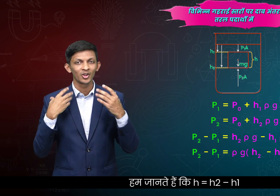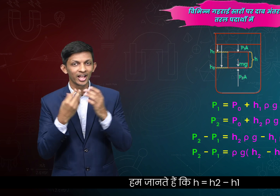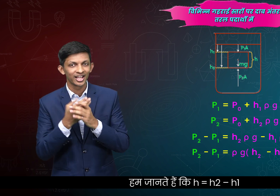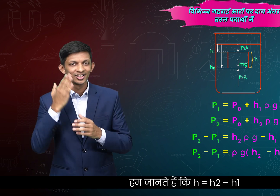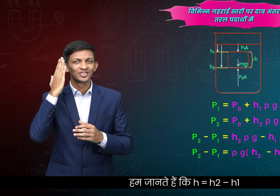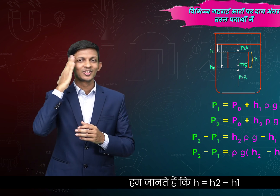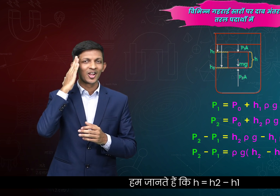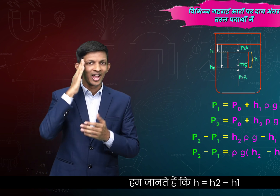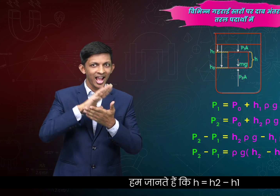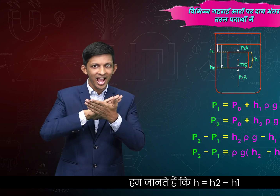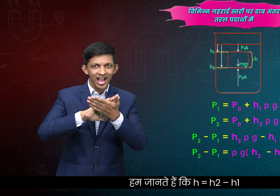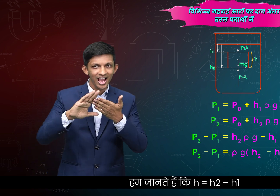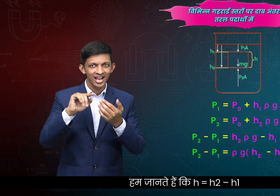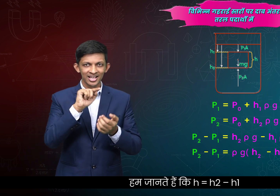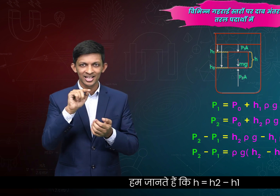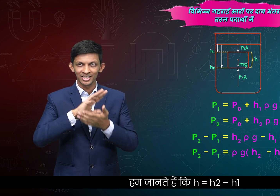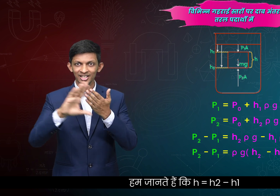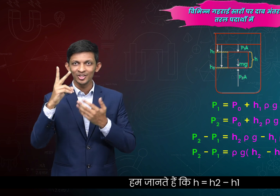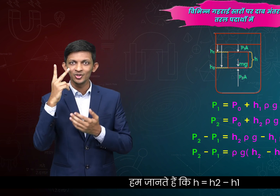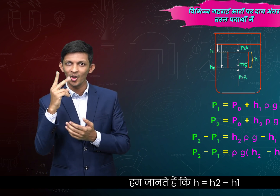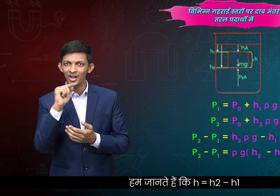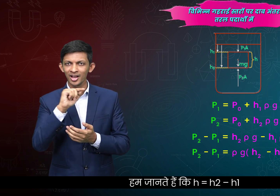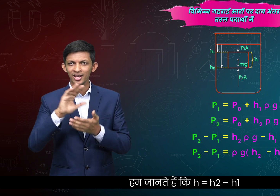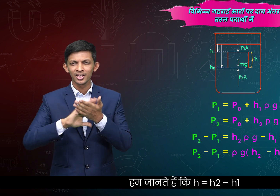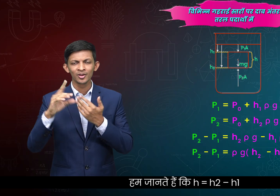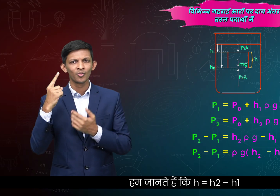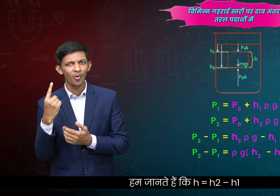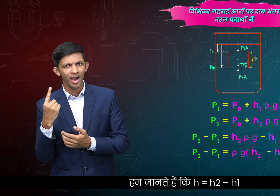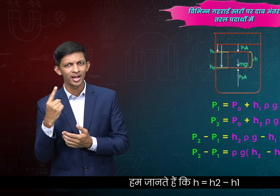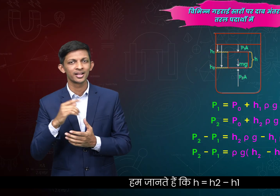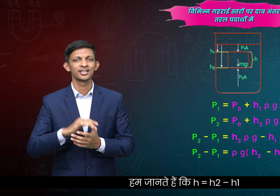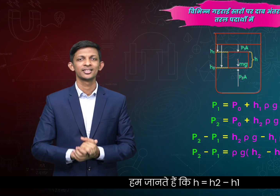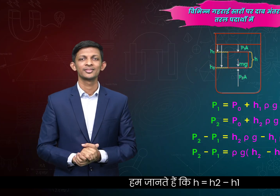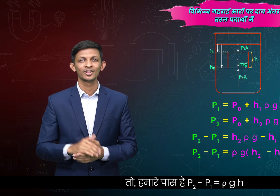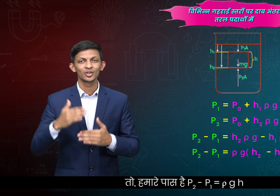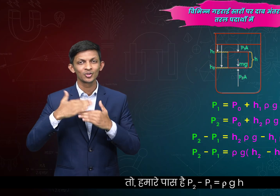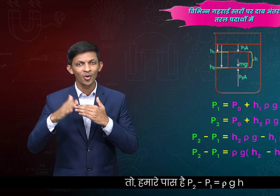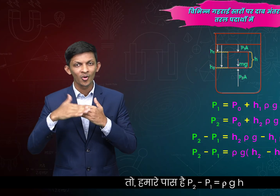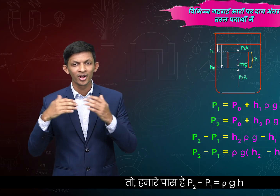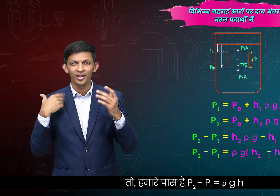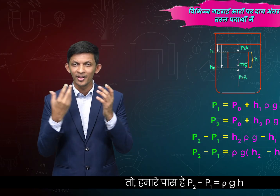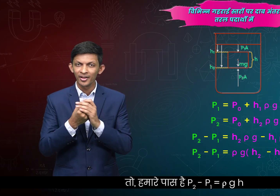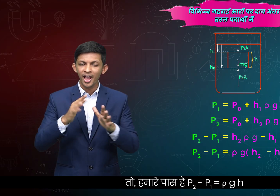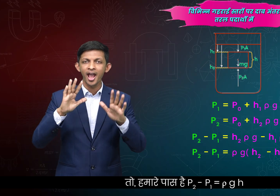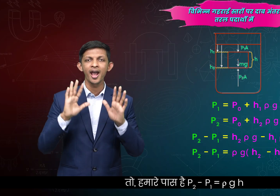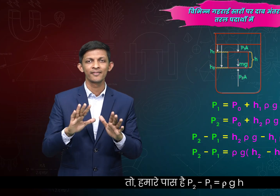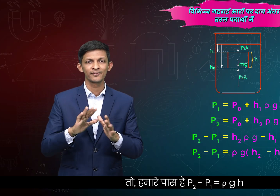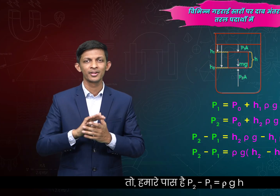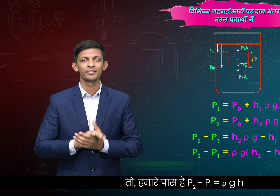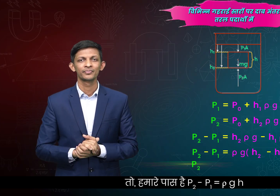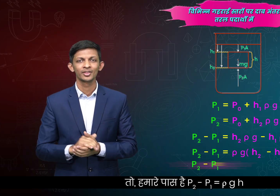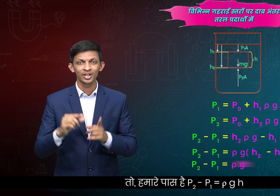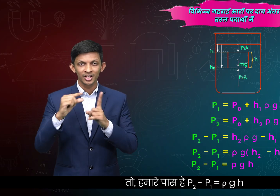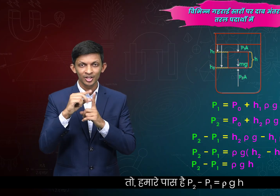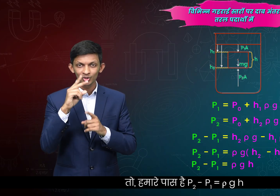हम जानते हैं कि H इज इक्वल्स टू H2 माइनस H1 तो हमारे पास